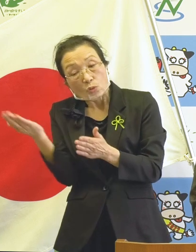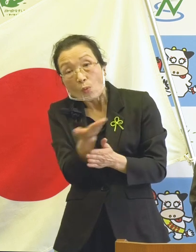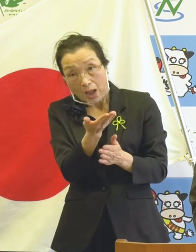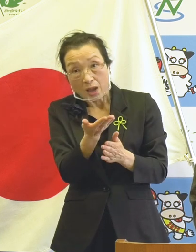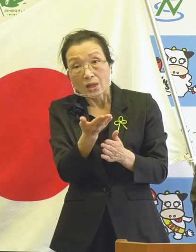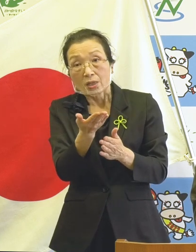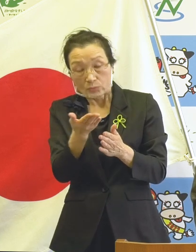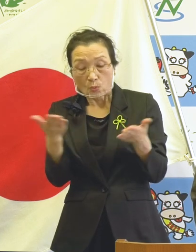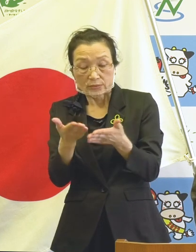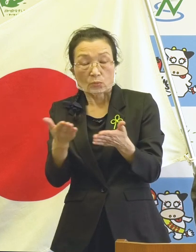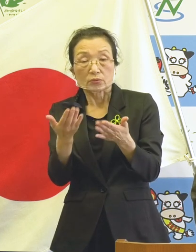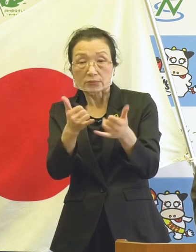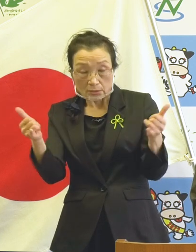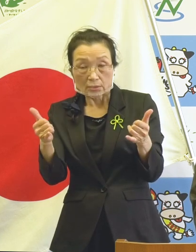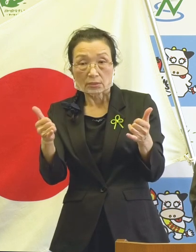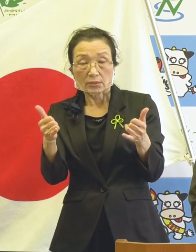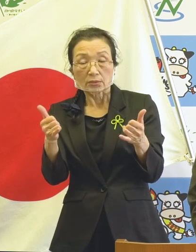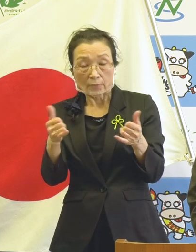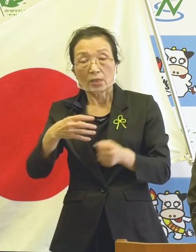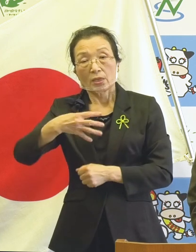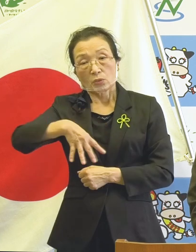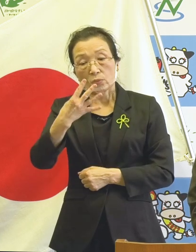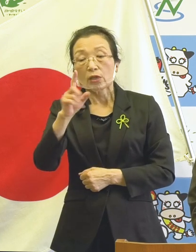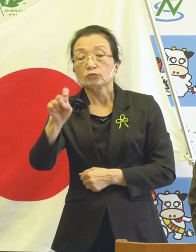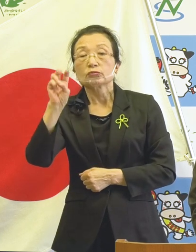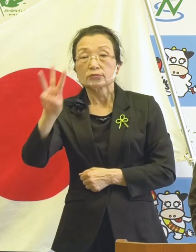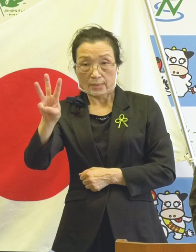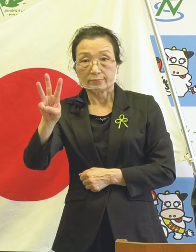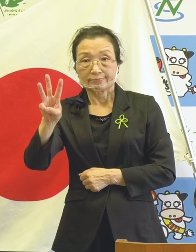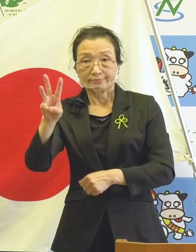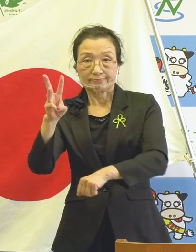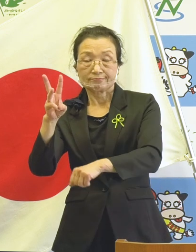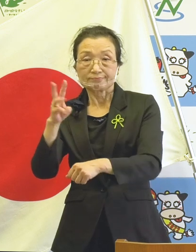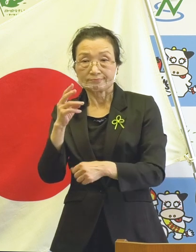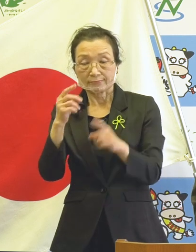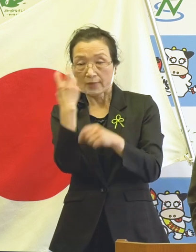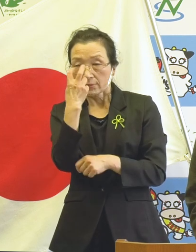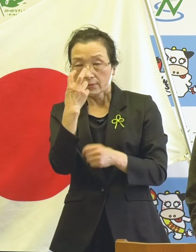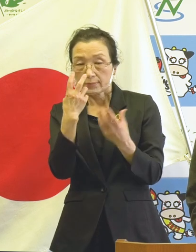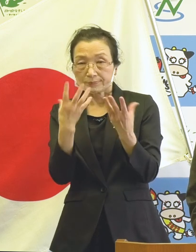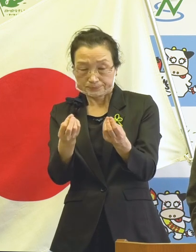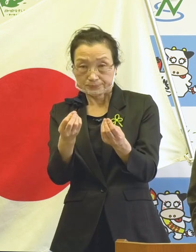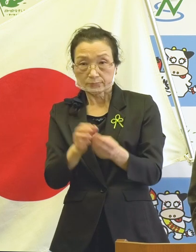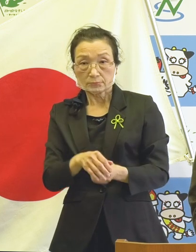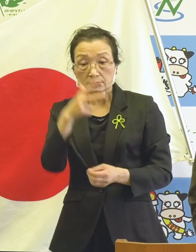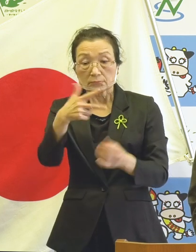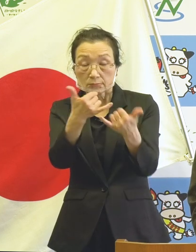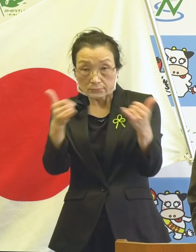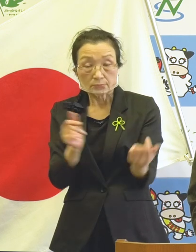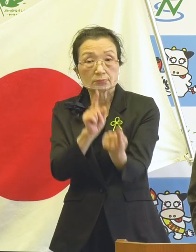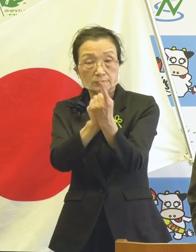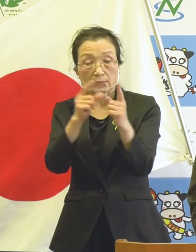観光事業者向けの PCR 検査は413件となっております。特に市民向けの PCR 検